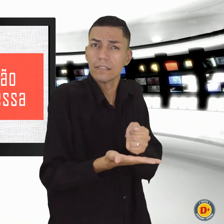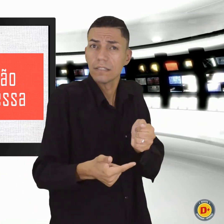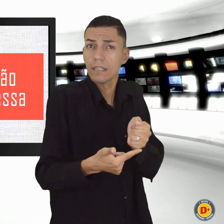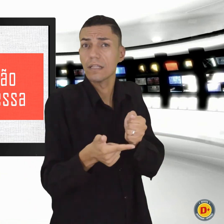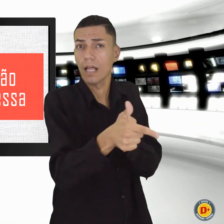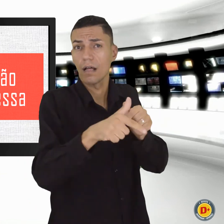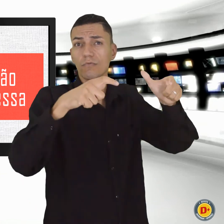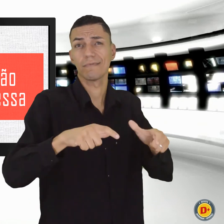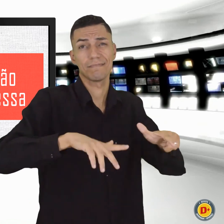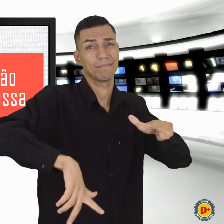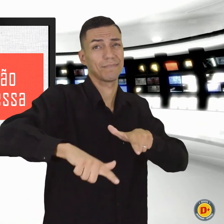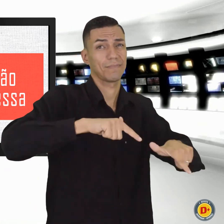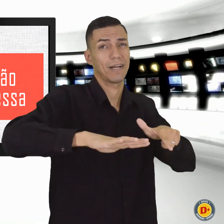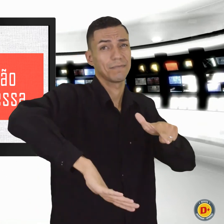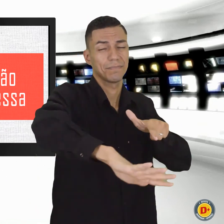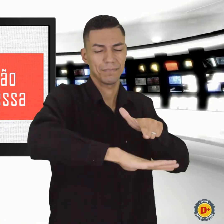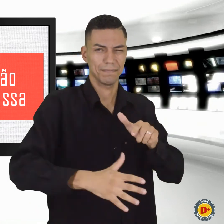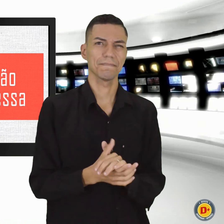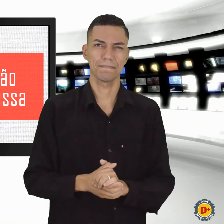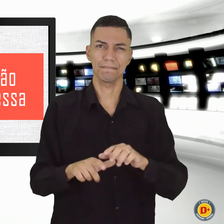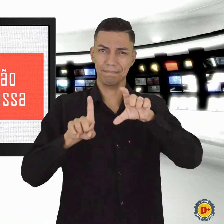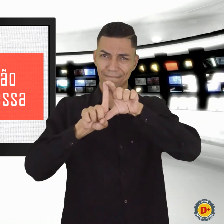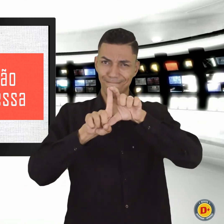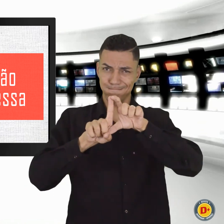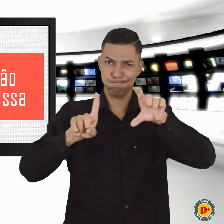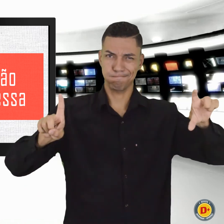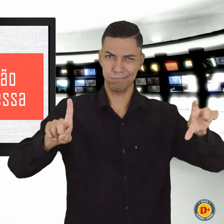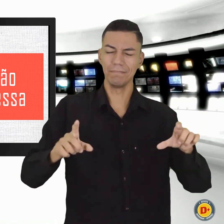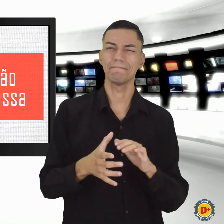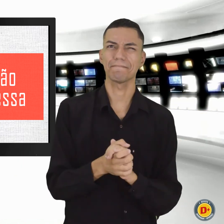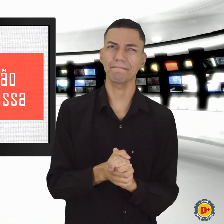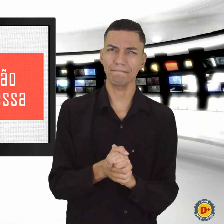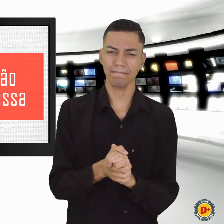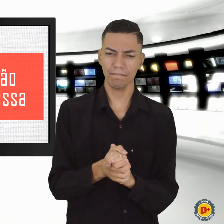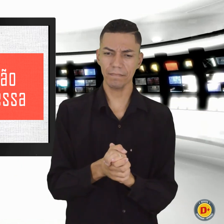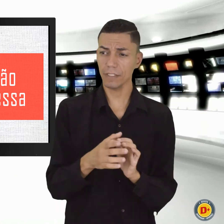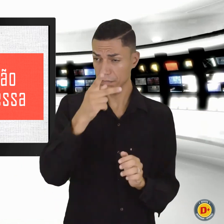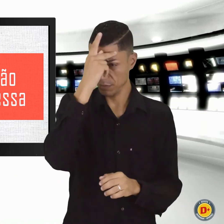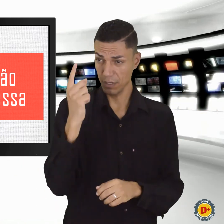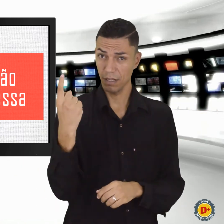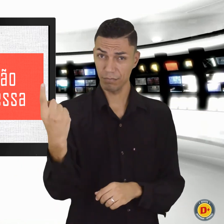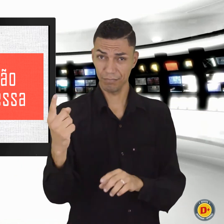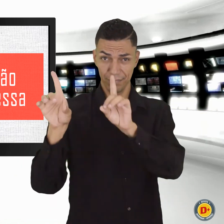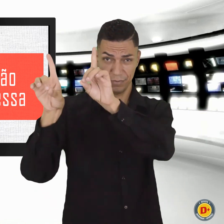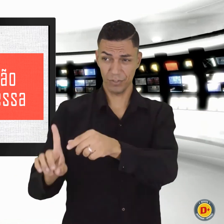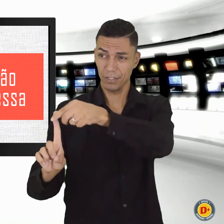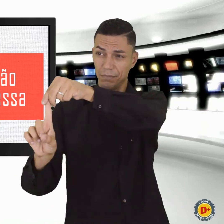Parágrafo único. A colocação competitiva da pessoa com deficiência pode ocorrer por